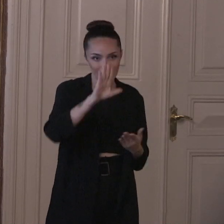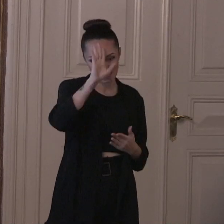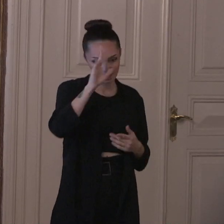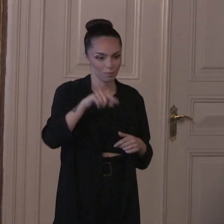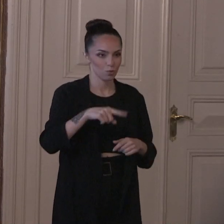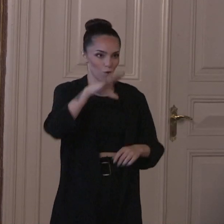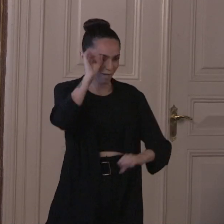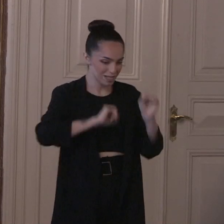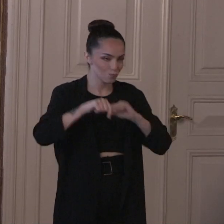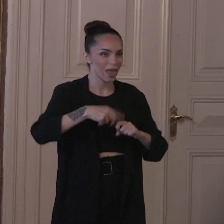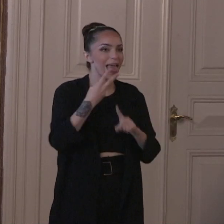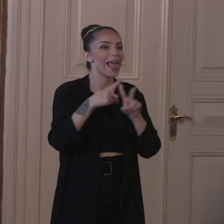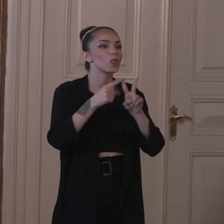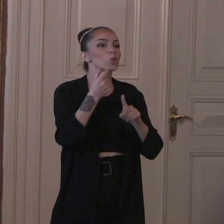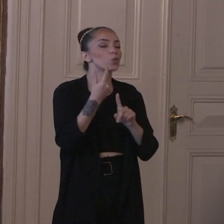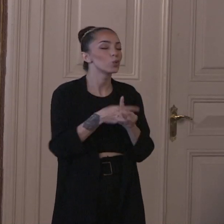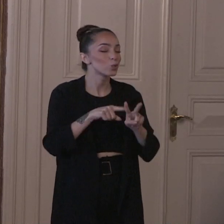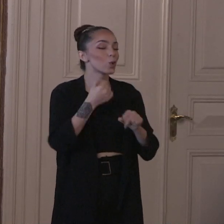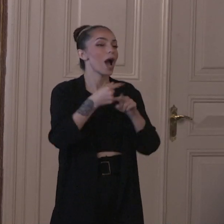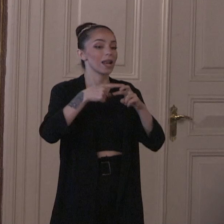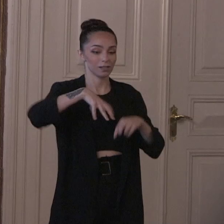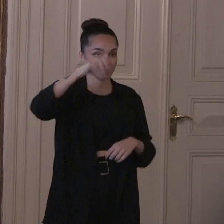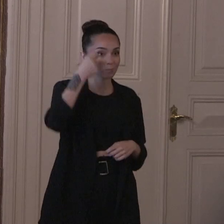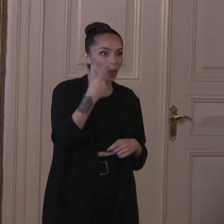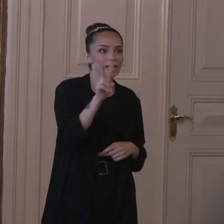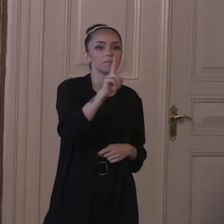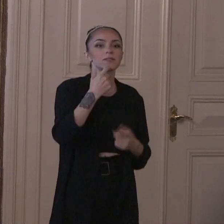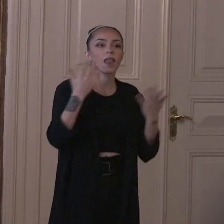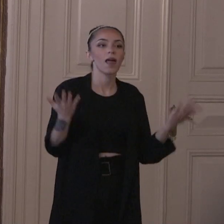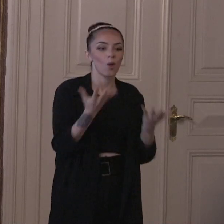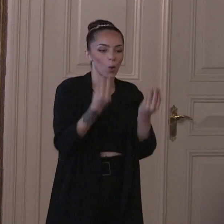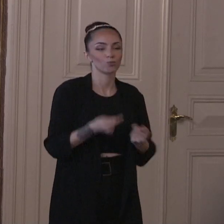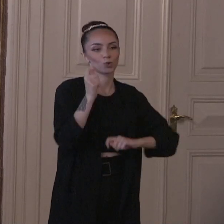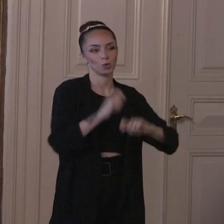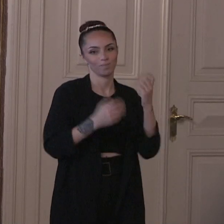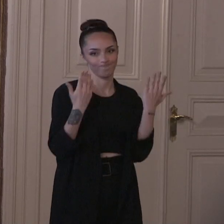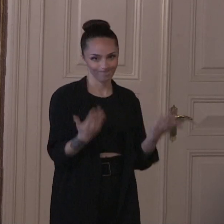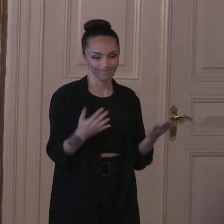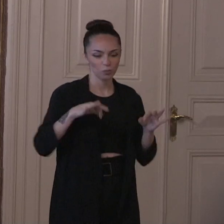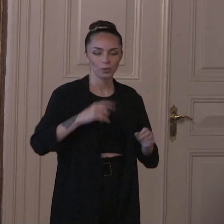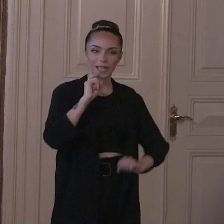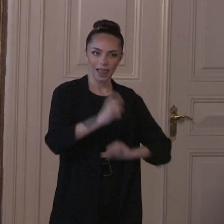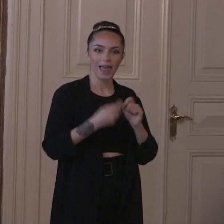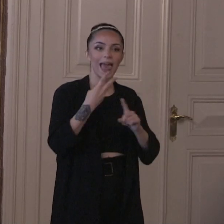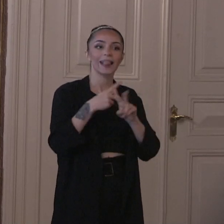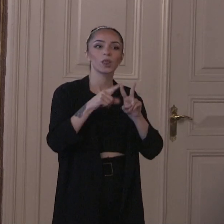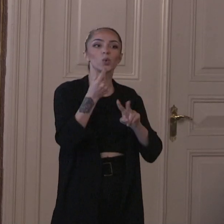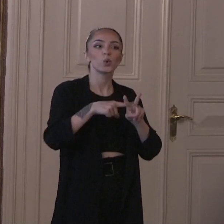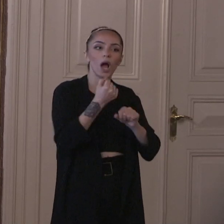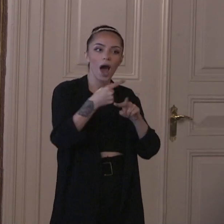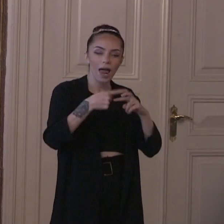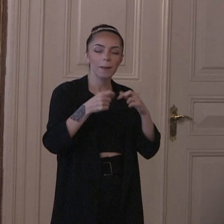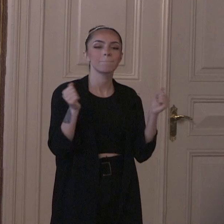Uygulama ve Araştırma Merkezimizin 20. kuruluş yılıdır. Biz de bu sene En Uygar ile 20 yıl